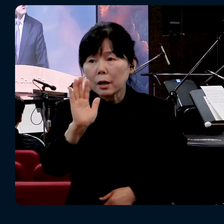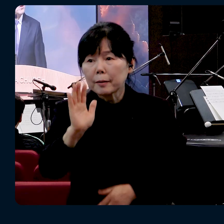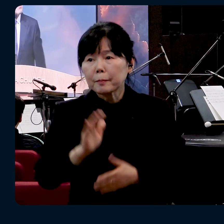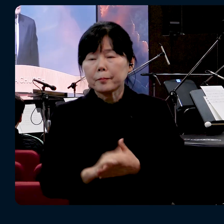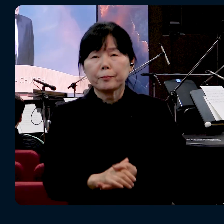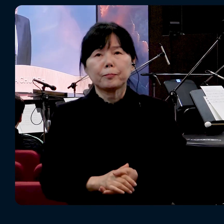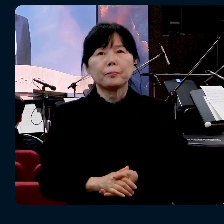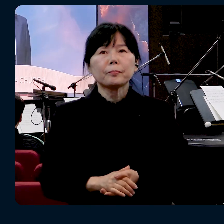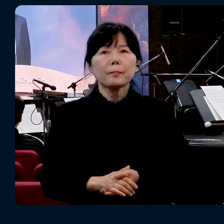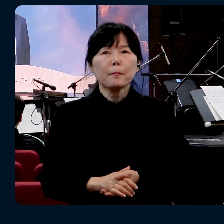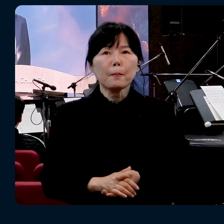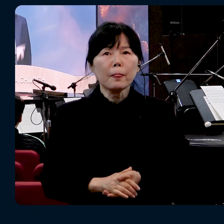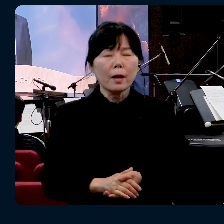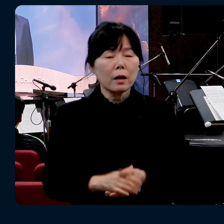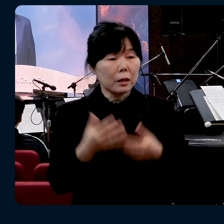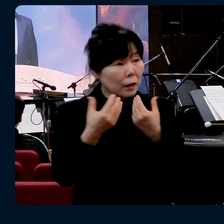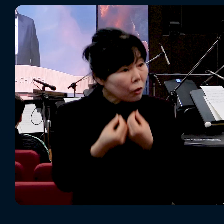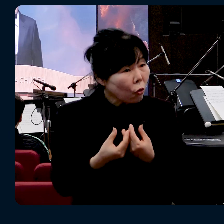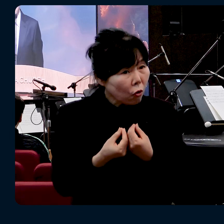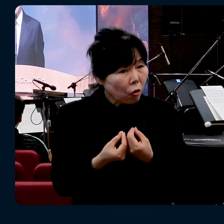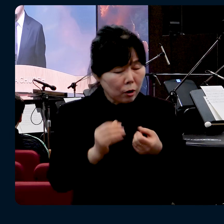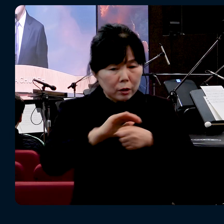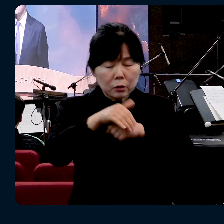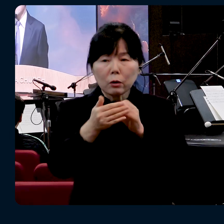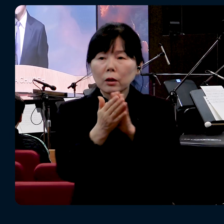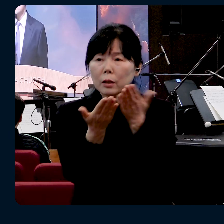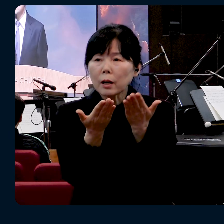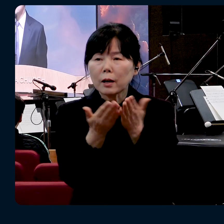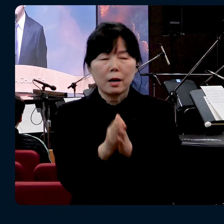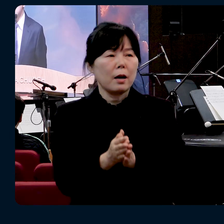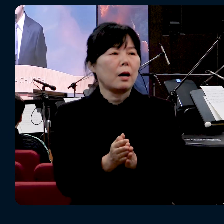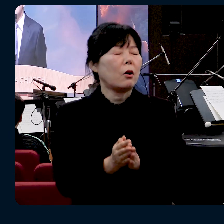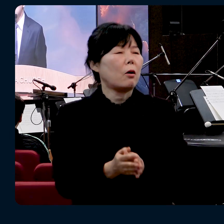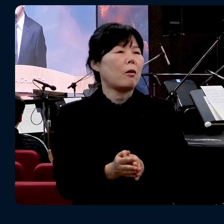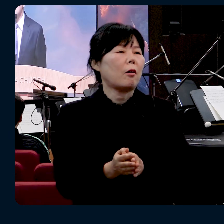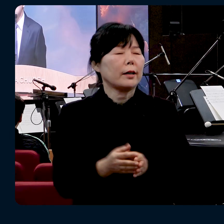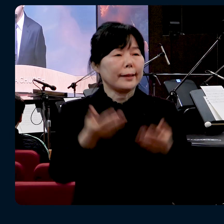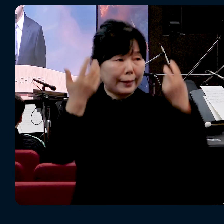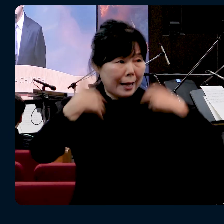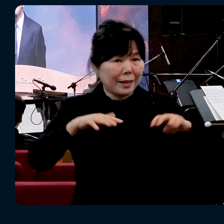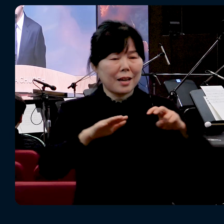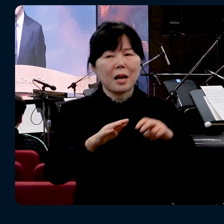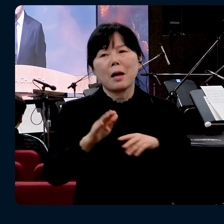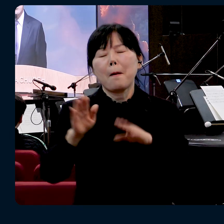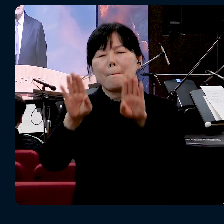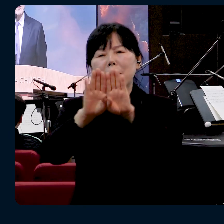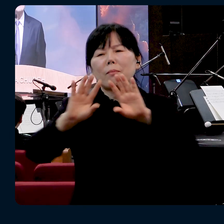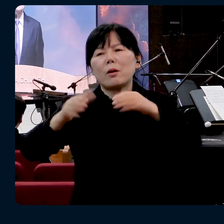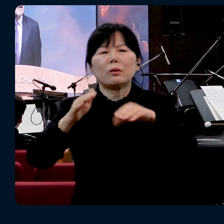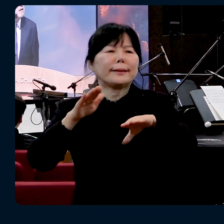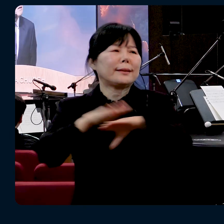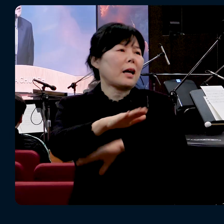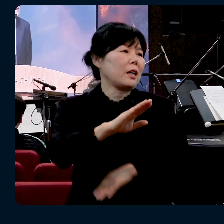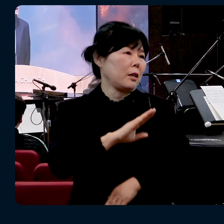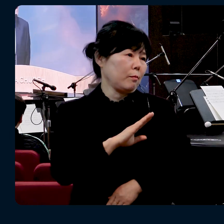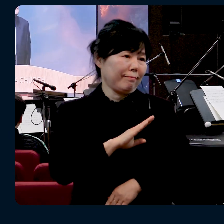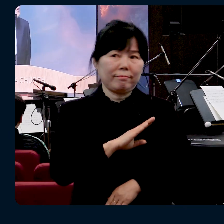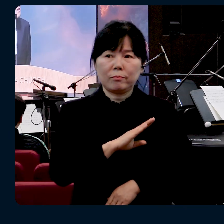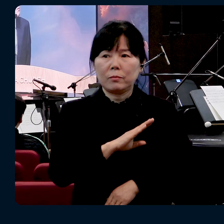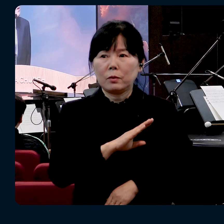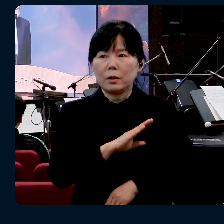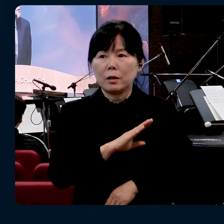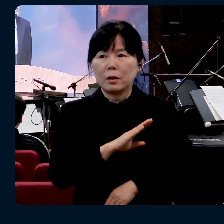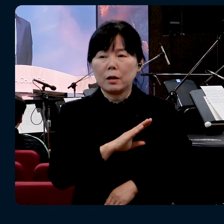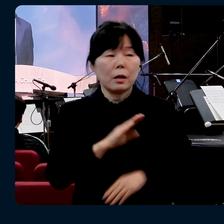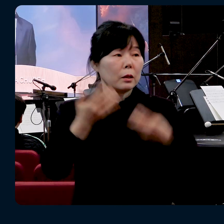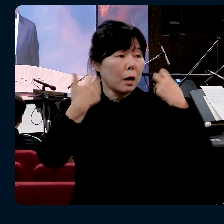그걸 우리가 볼 수 있는 게 뭐냐? 예, 성경에 나오는 다니엘의 바벨론식 이름이에요. 여러분, 성경에 보면 다니엘이